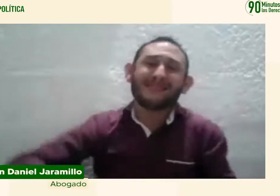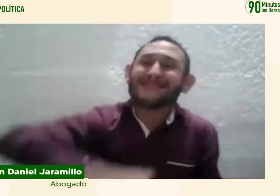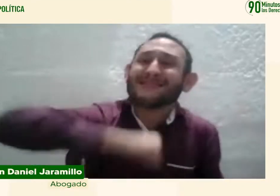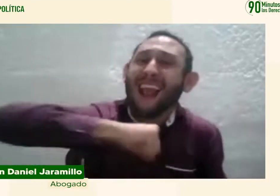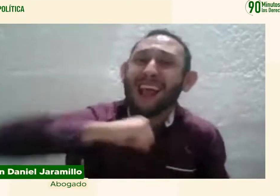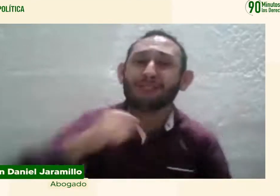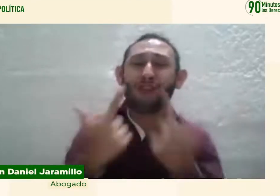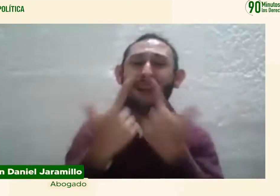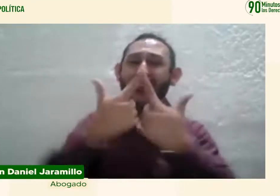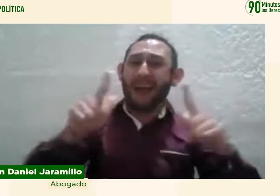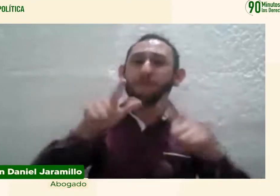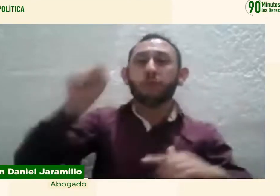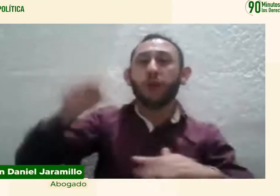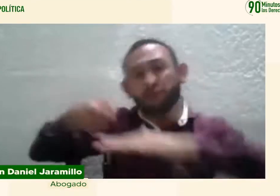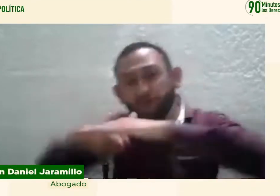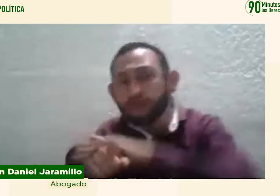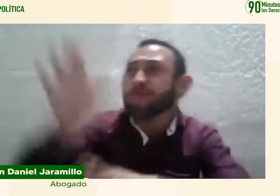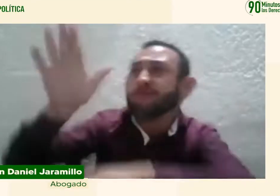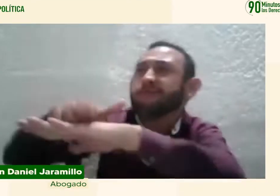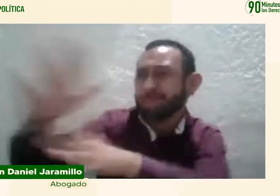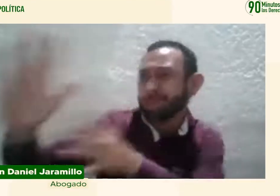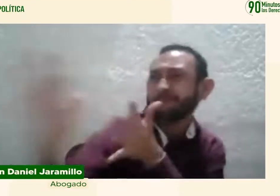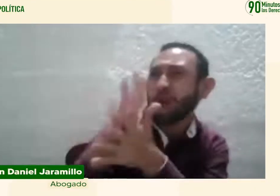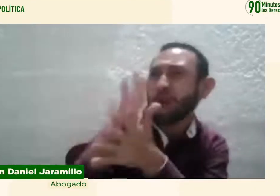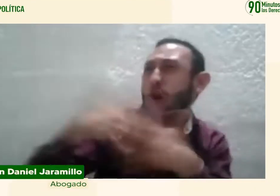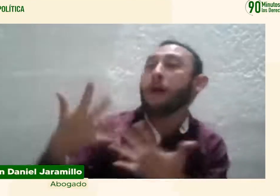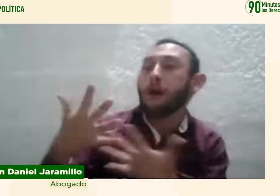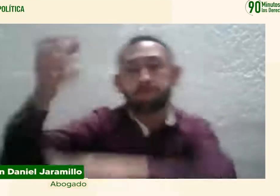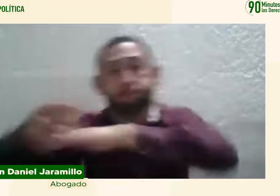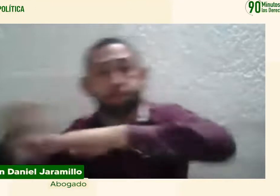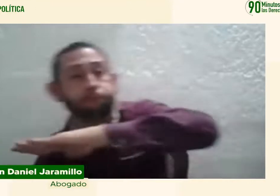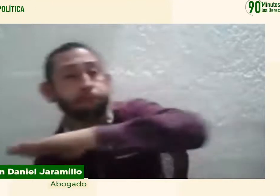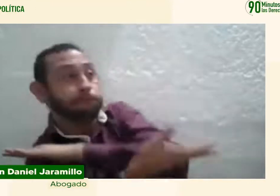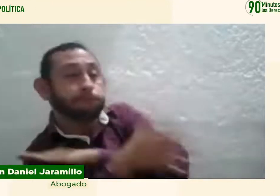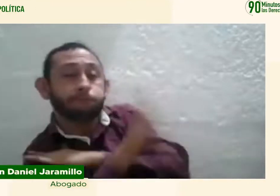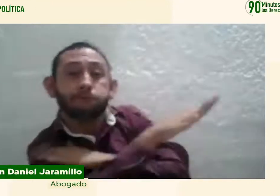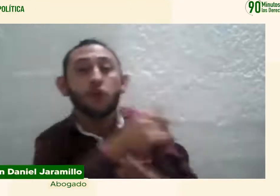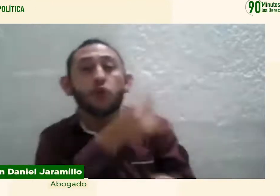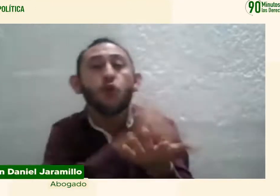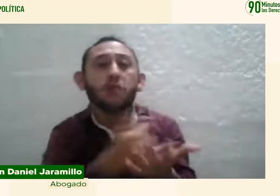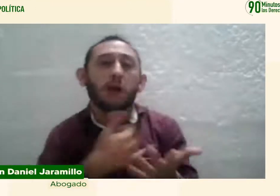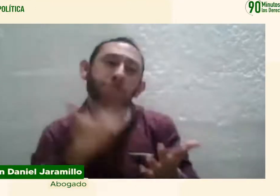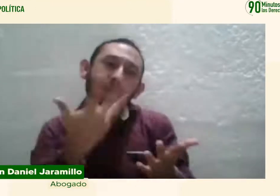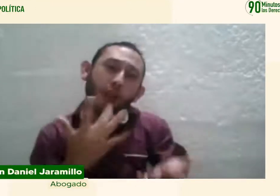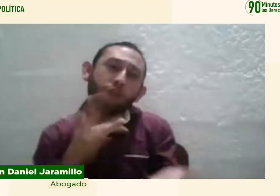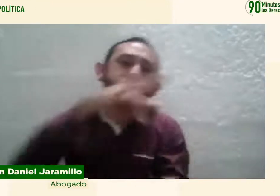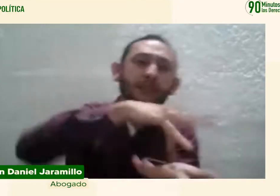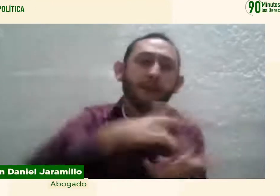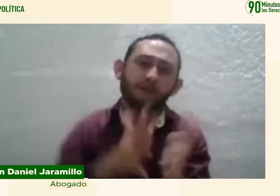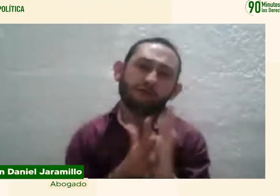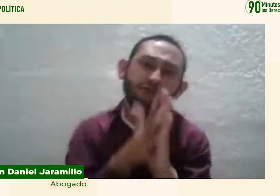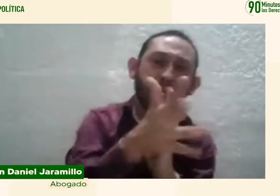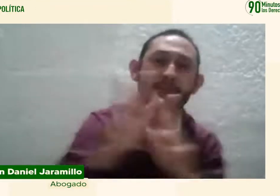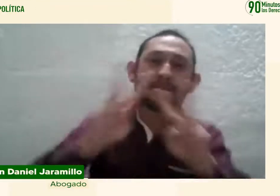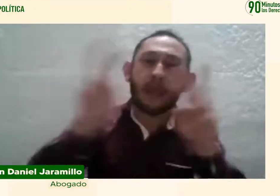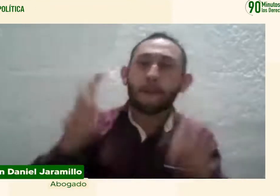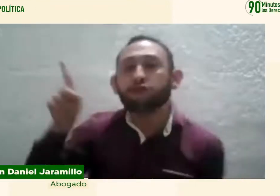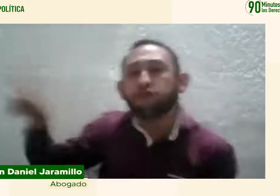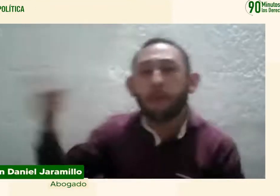afiliados es el mismo es el derecho a la libertad de información a poder acceder a ella y decir mire yo quiero participar